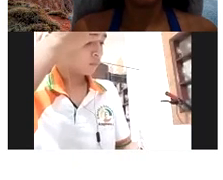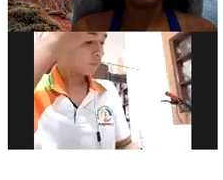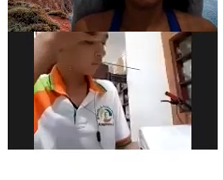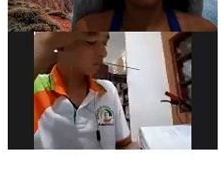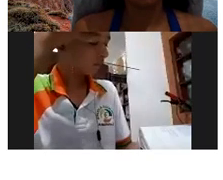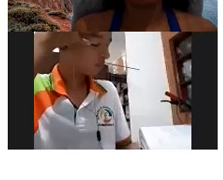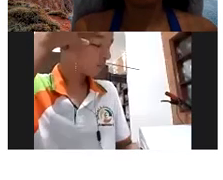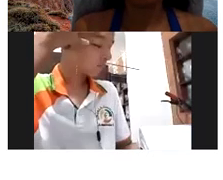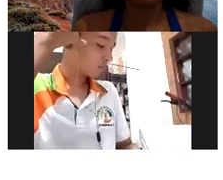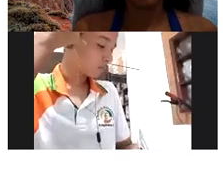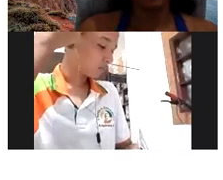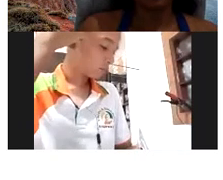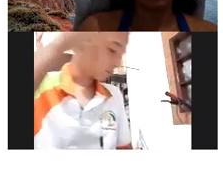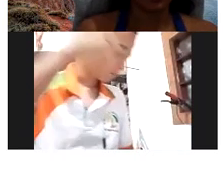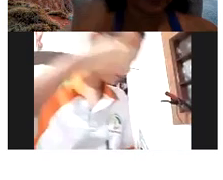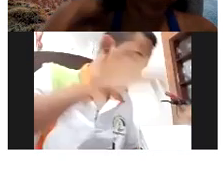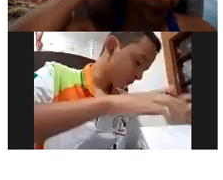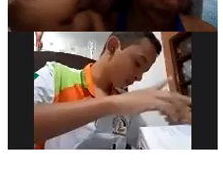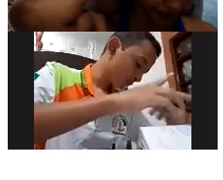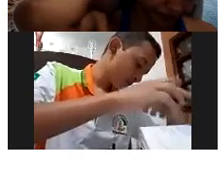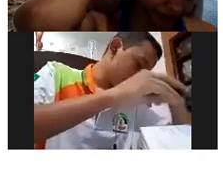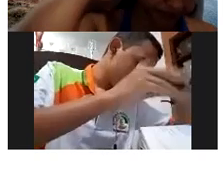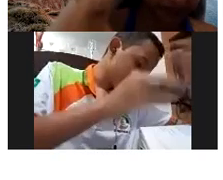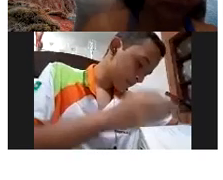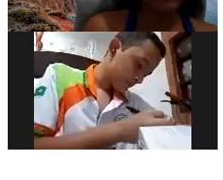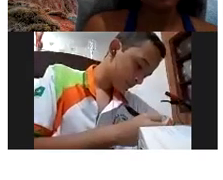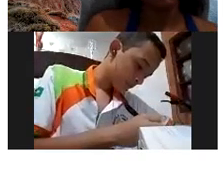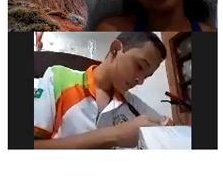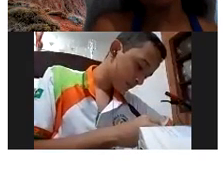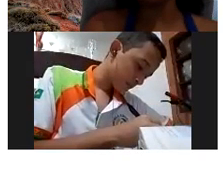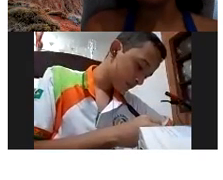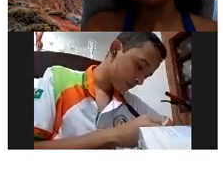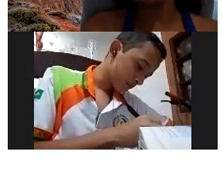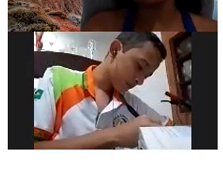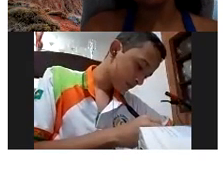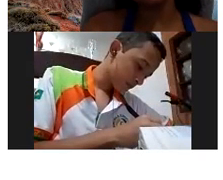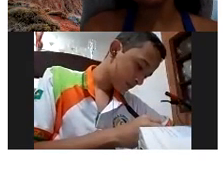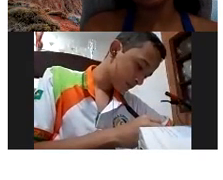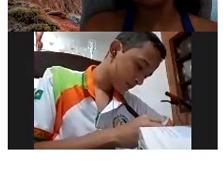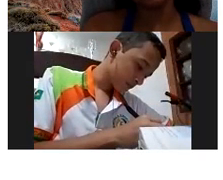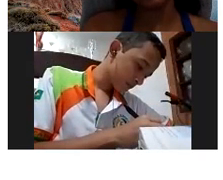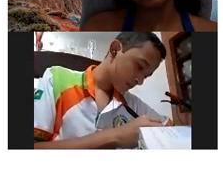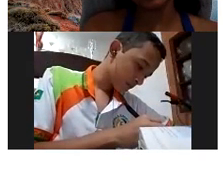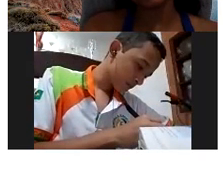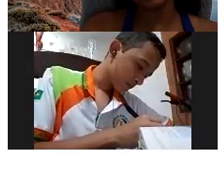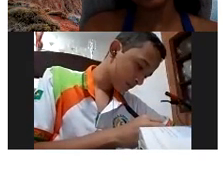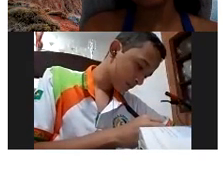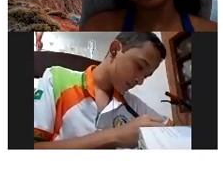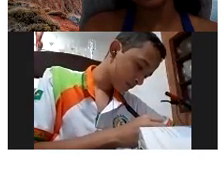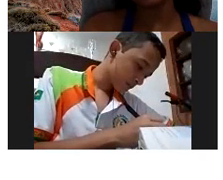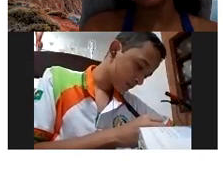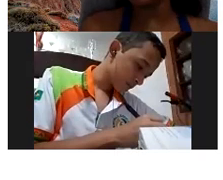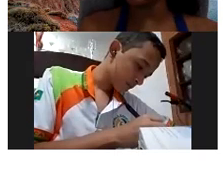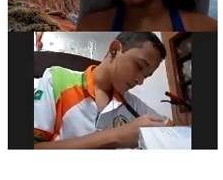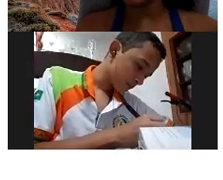E aí ó E olha como era antes cloreto de sódio né n a